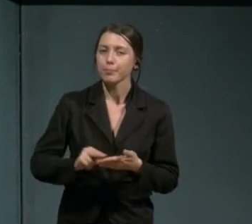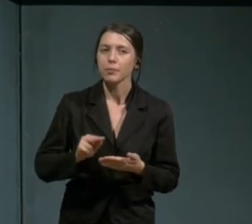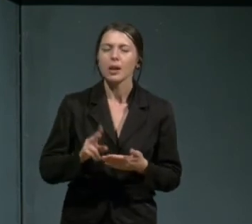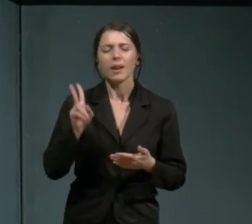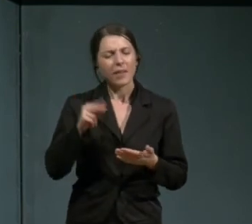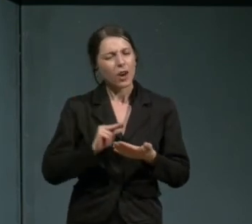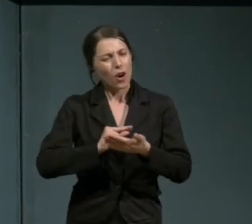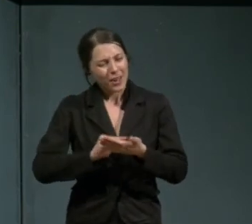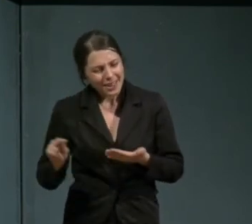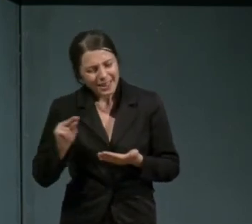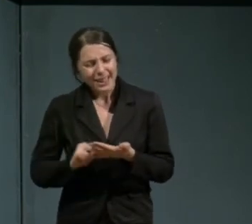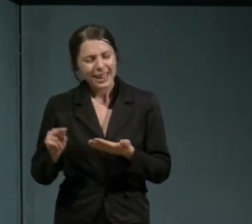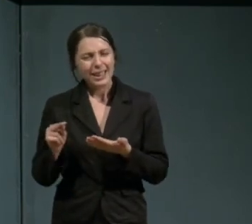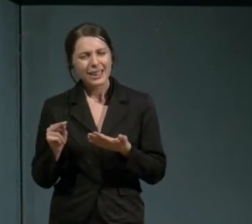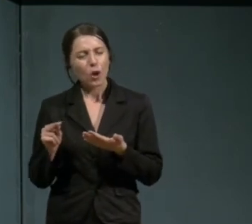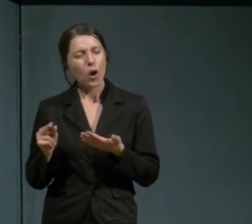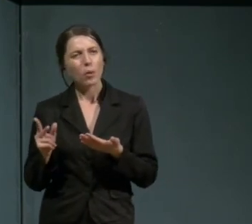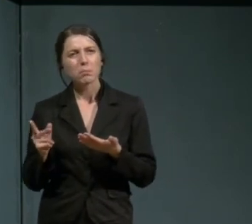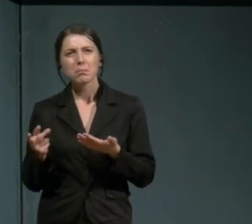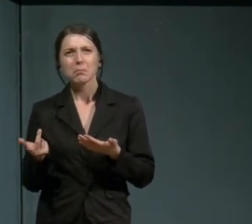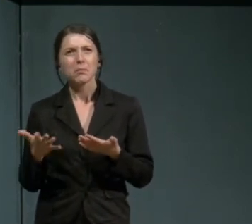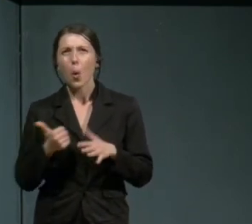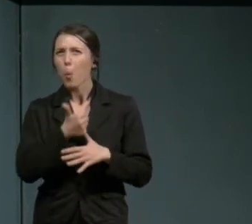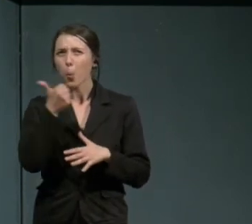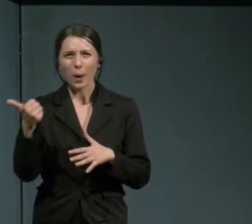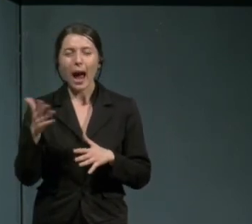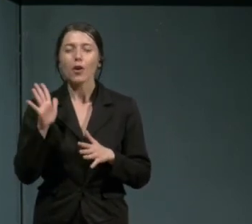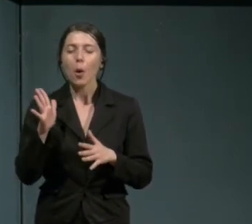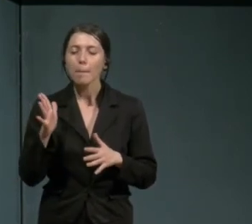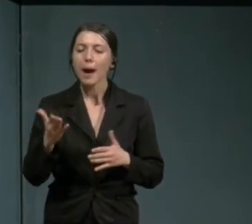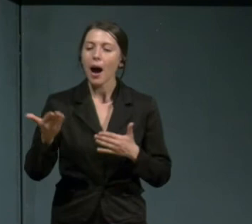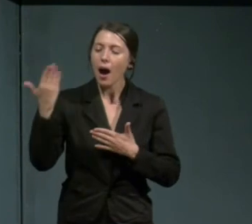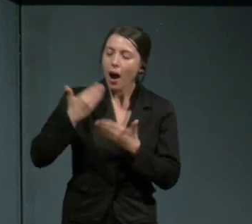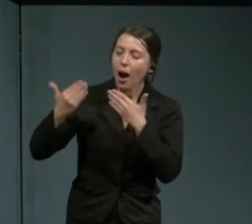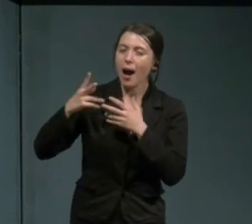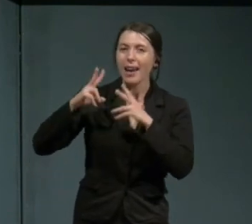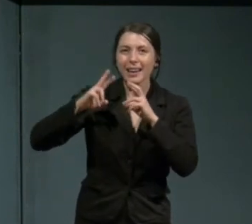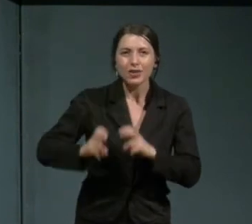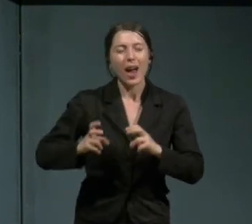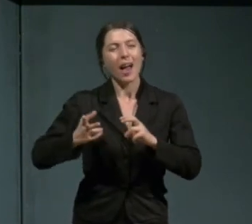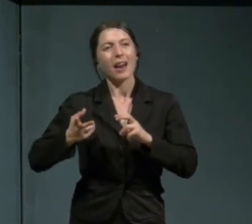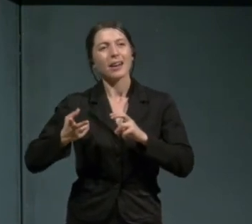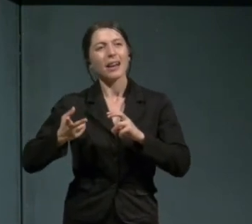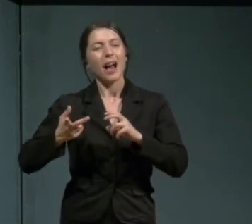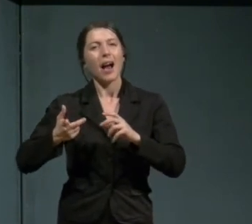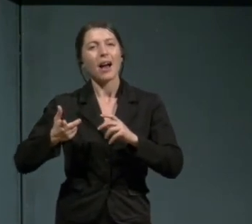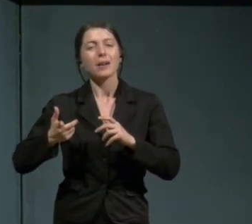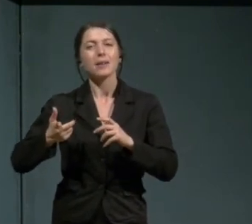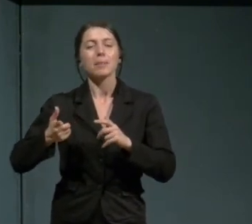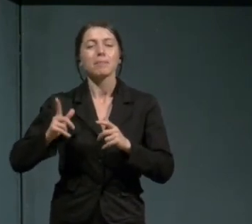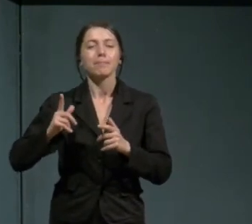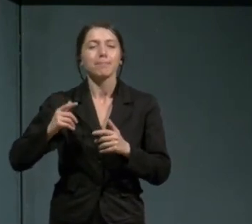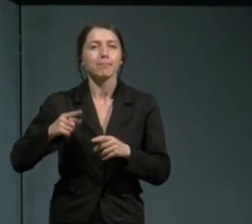ho scritti in poco meno di un anno ma è una compagnia molto